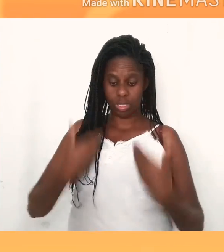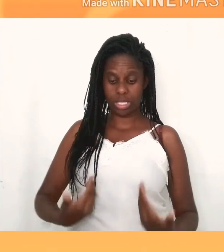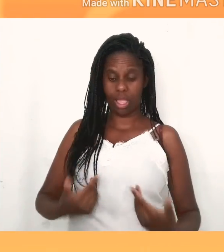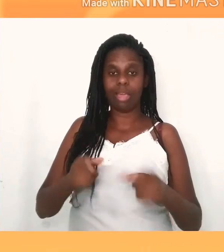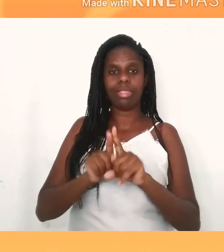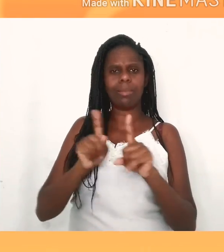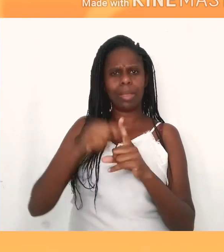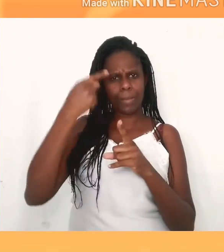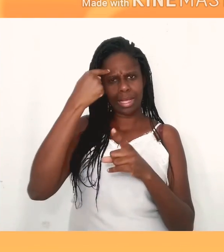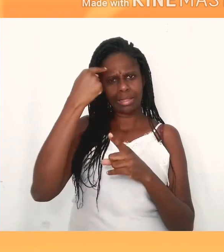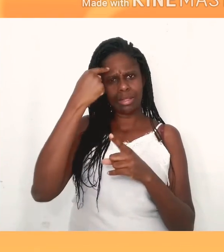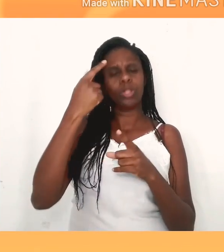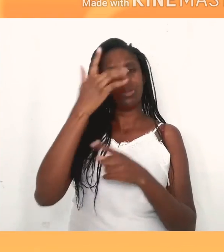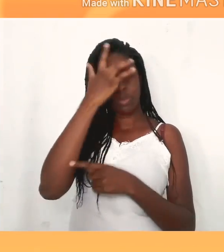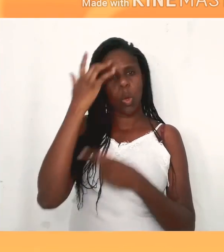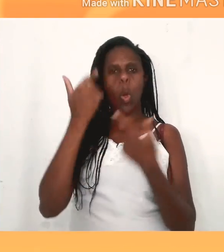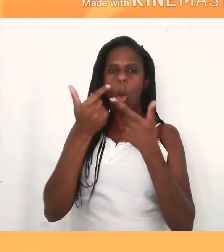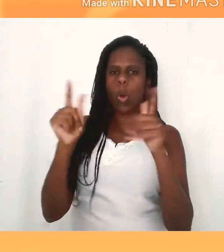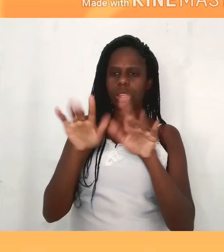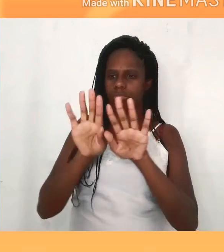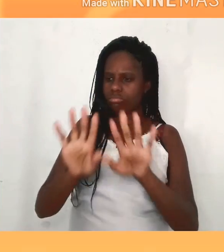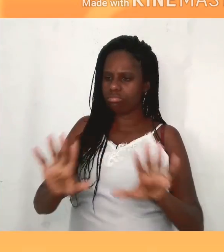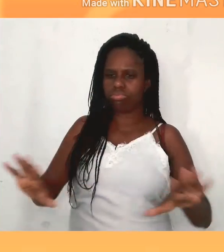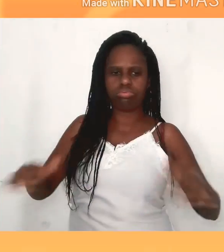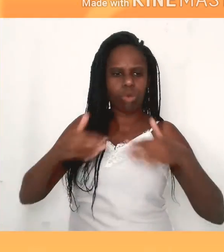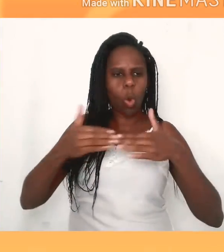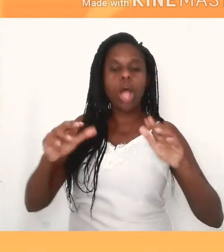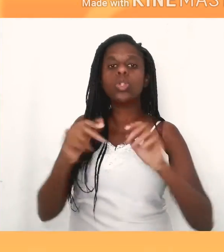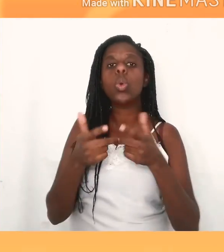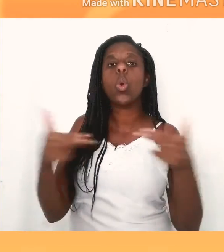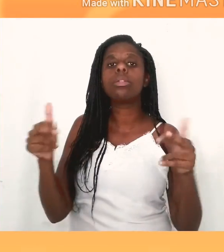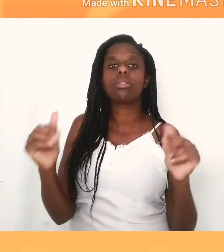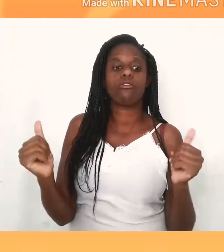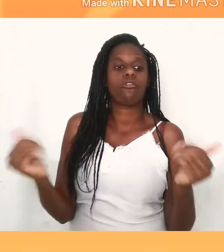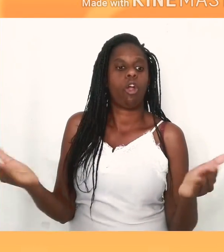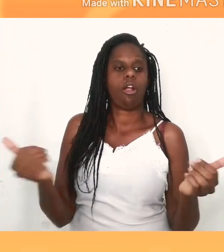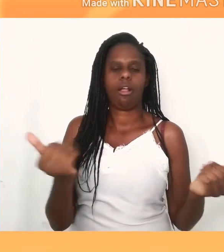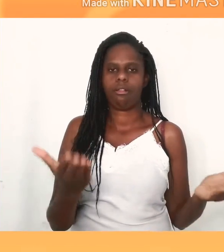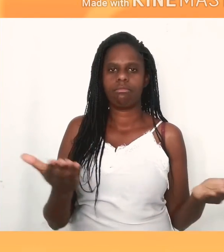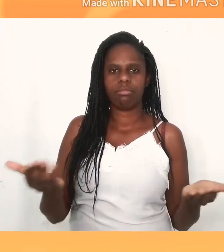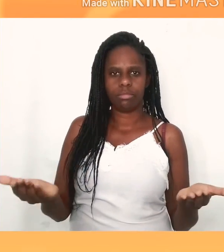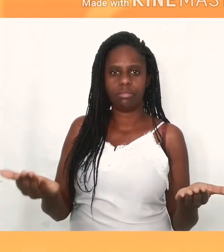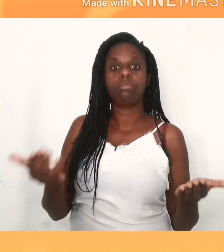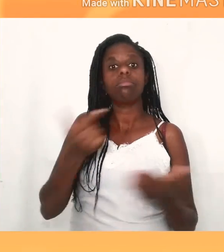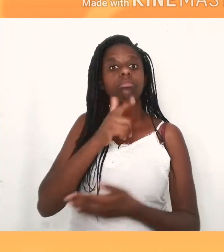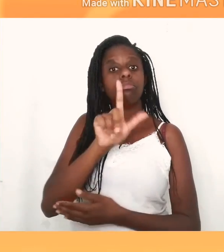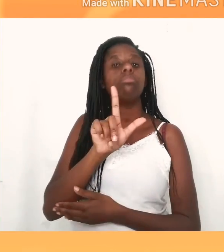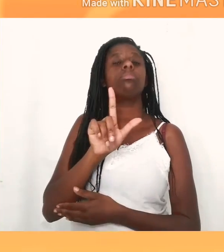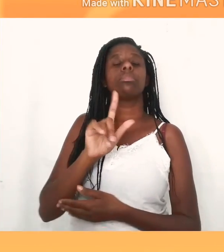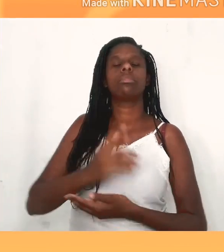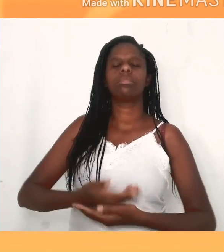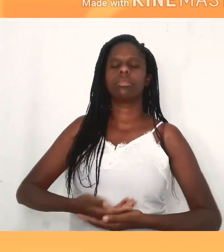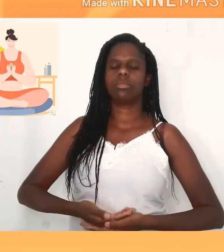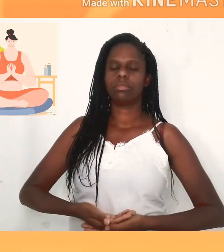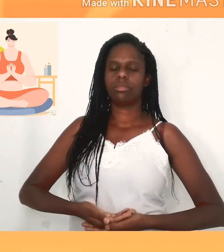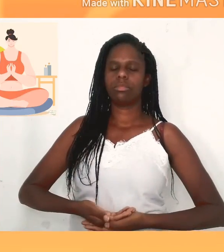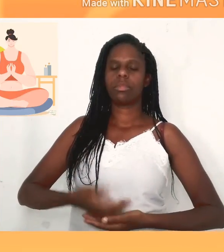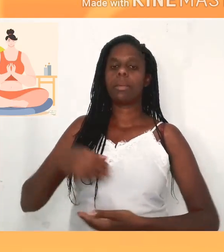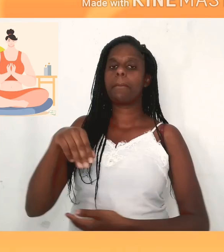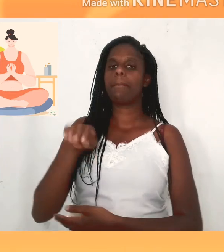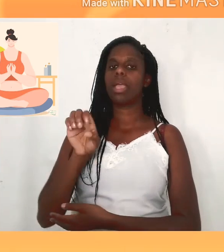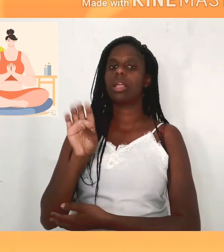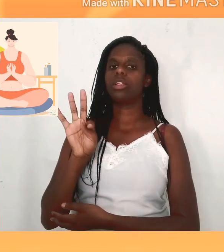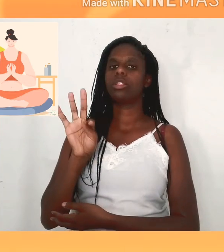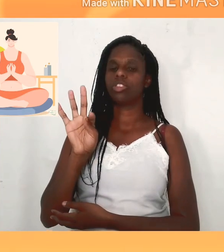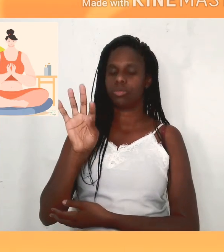externo, e que você pratique a meditação para que você seja capaz